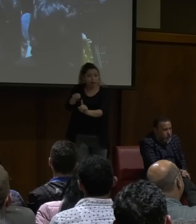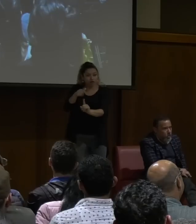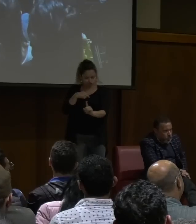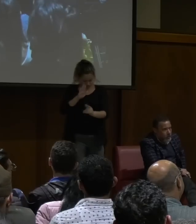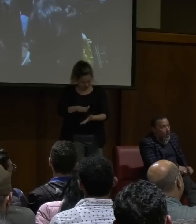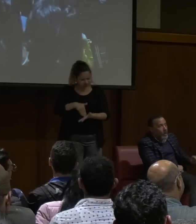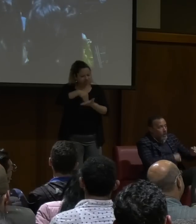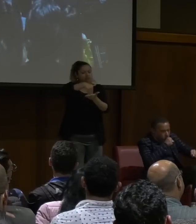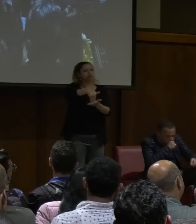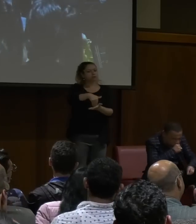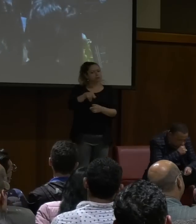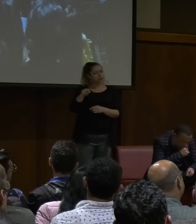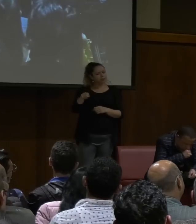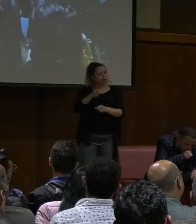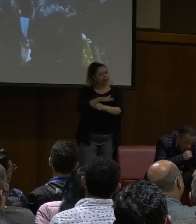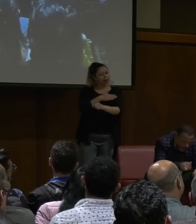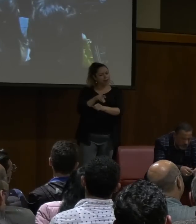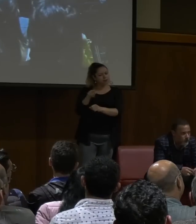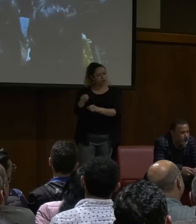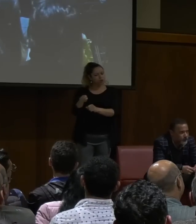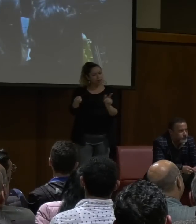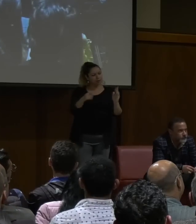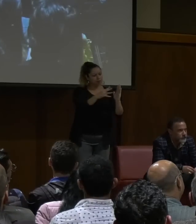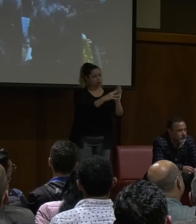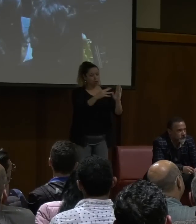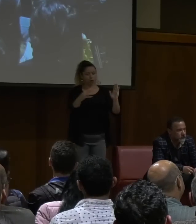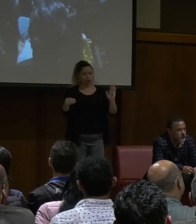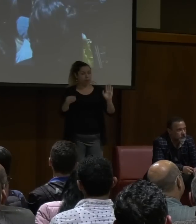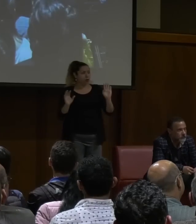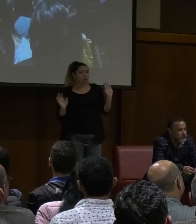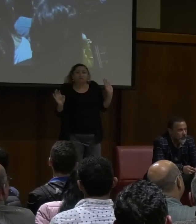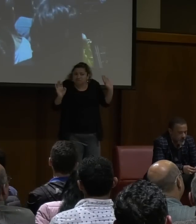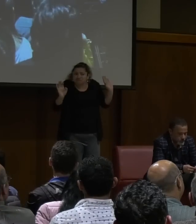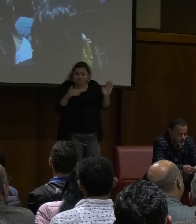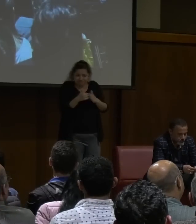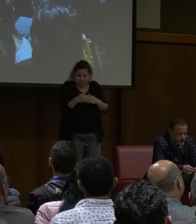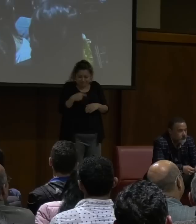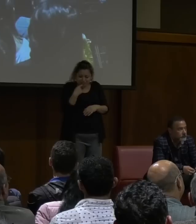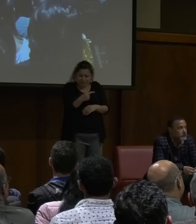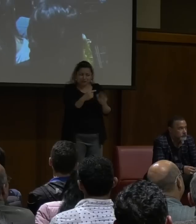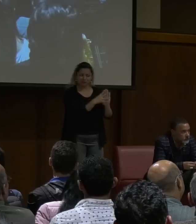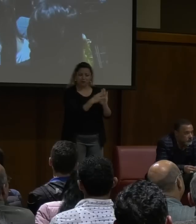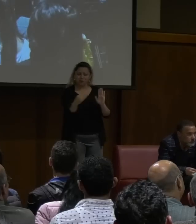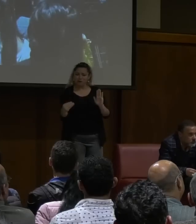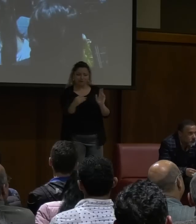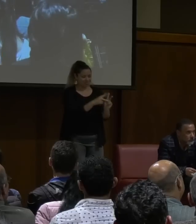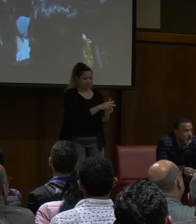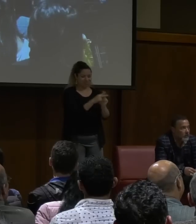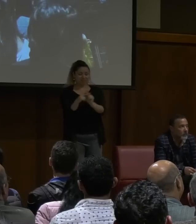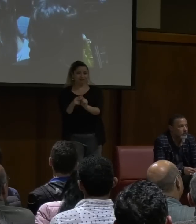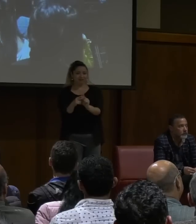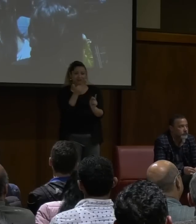dicho: esta canción, la melodía es de Leandro Díaz. Bueno, música, Leandro Díaz, letra de Rafael Escalona. Sí. Y no